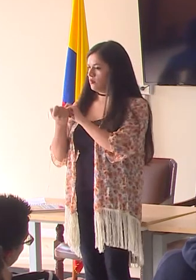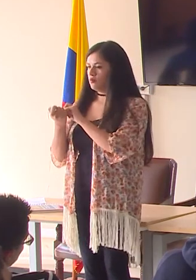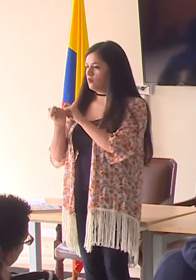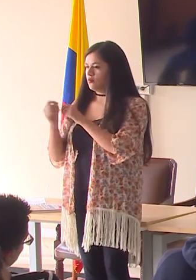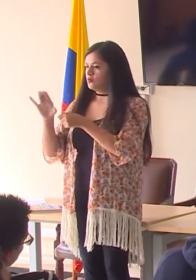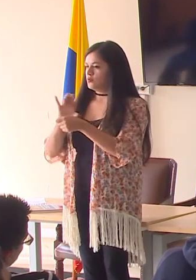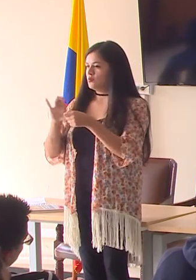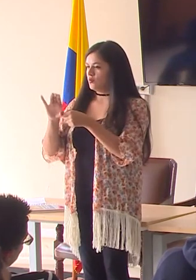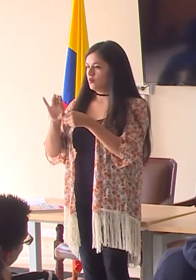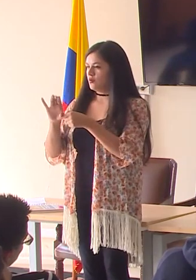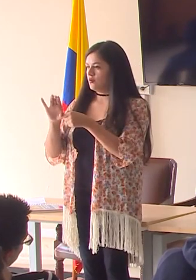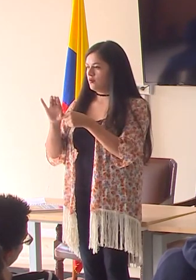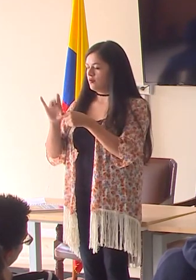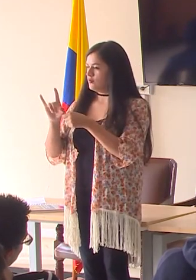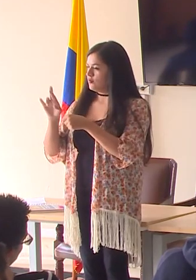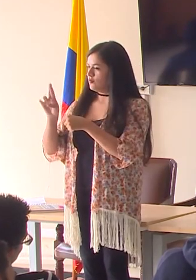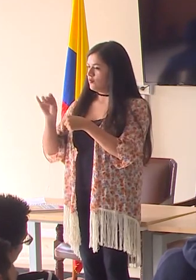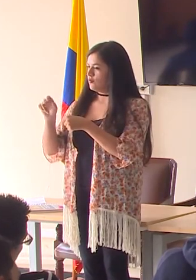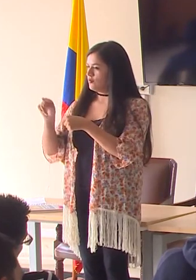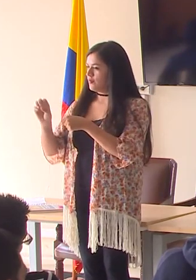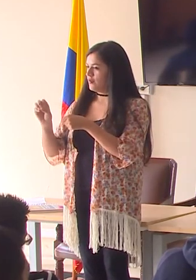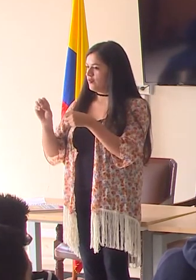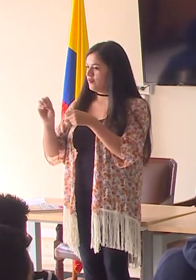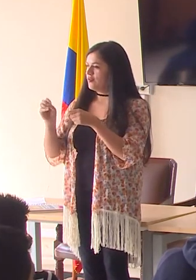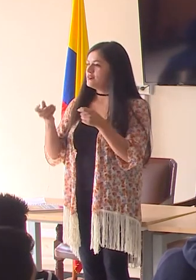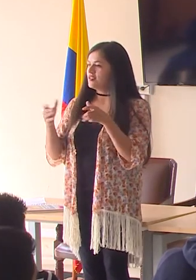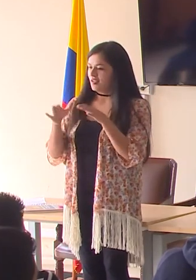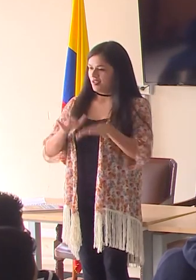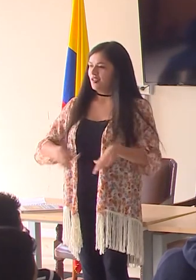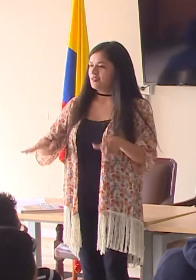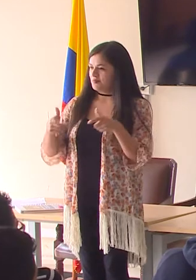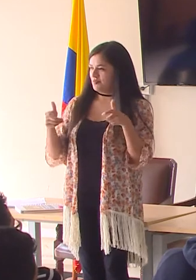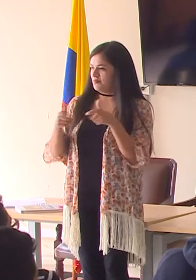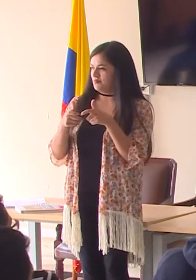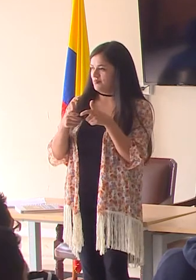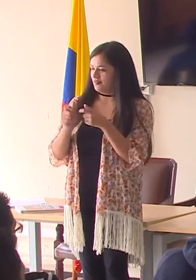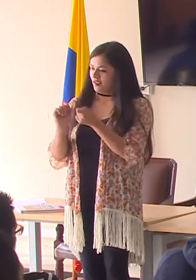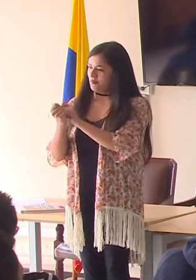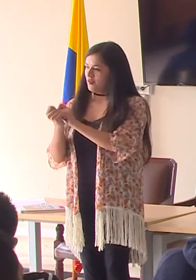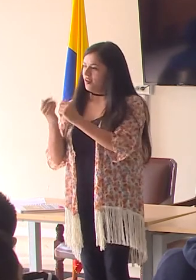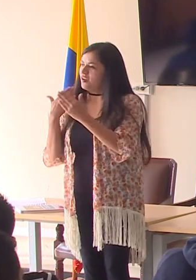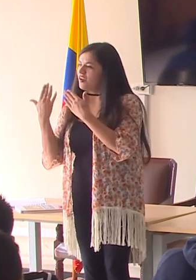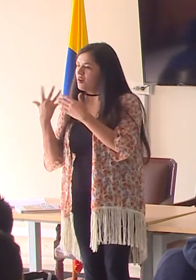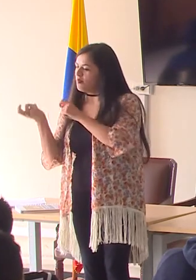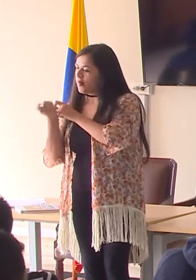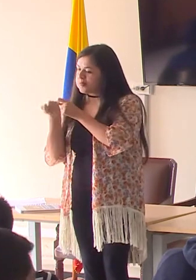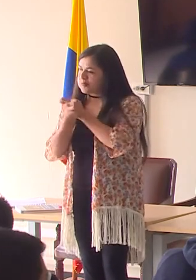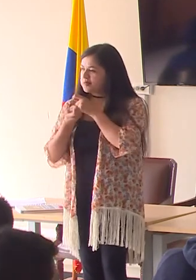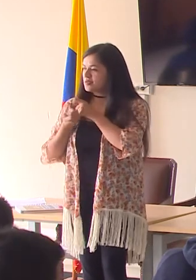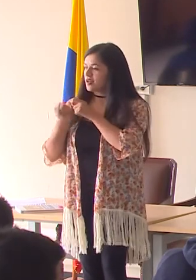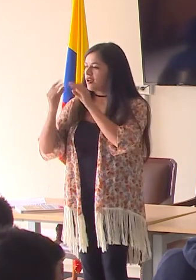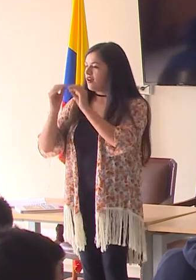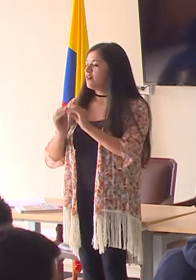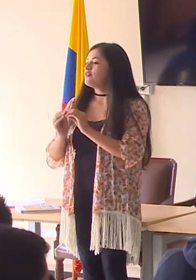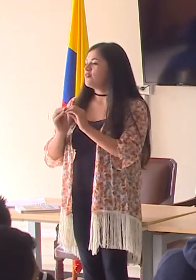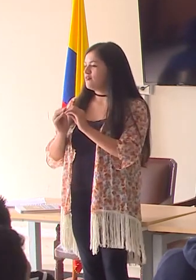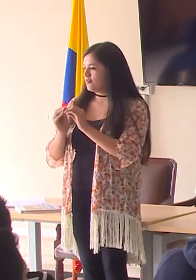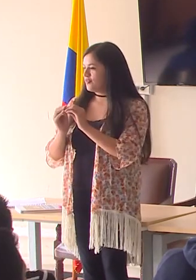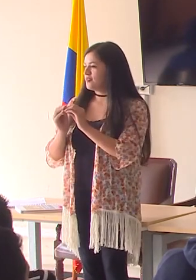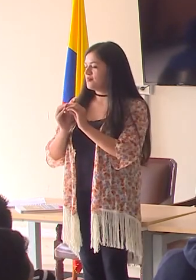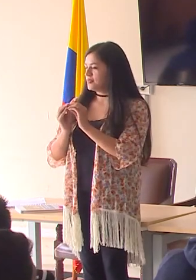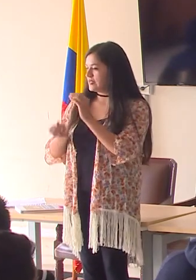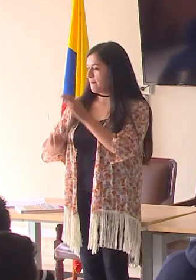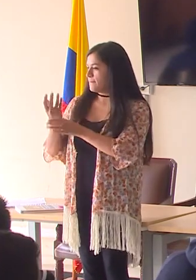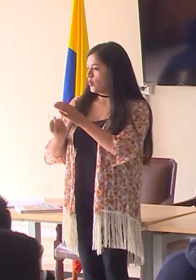en espacios no urbanos o con territorios agrícolas o el campo modelos de producción y agroecología urbana y